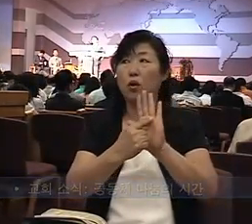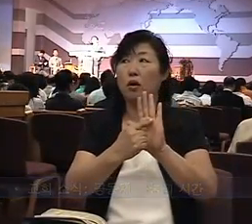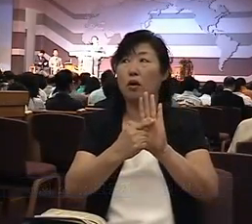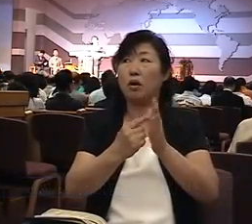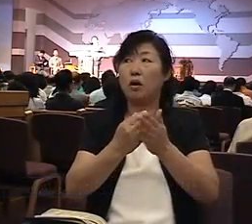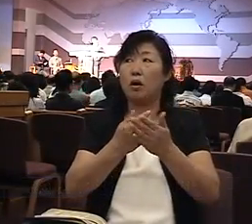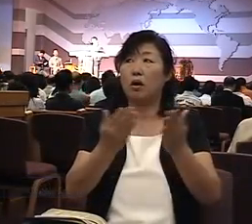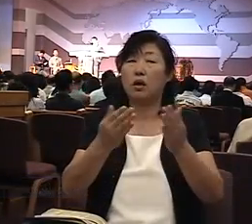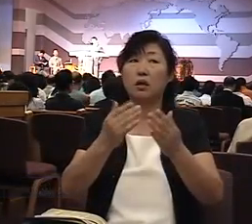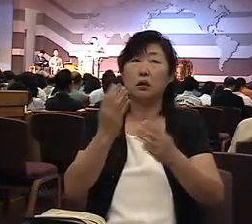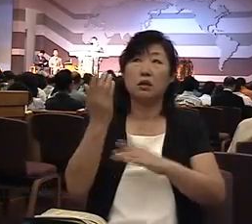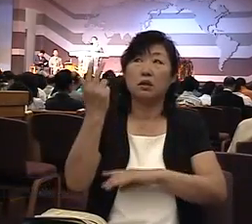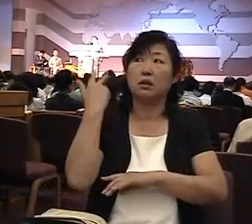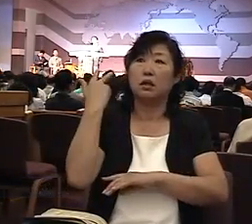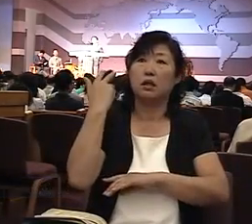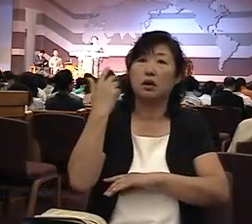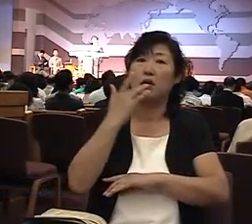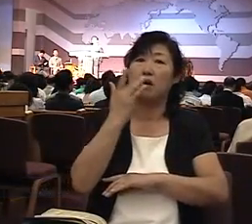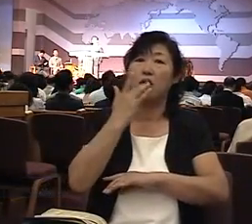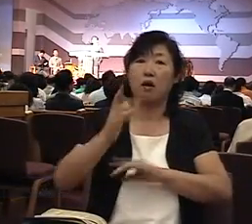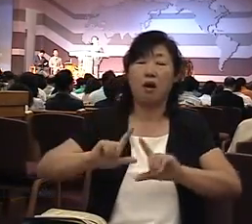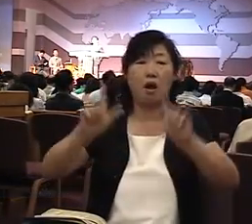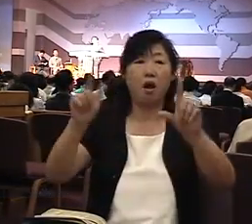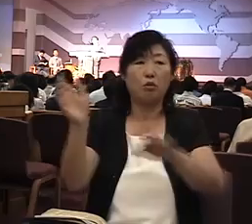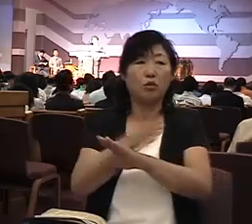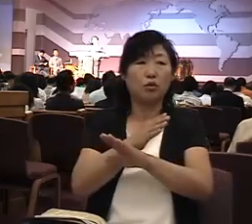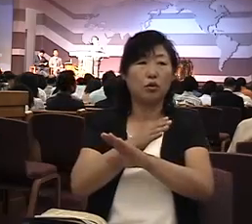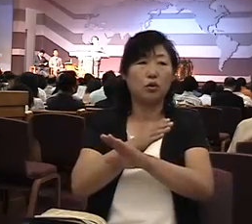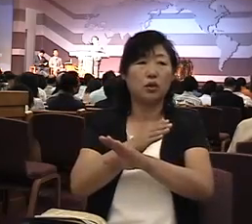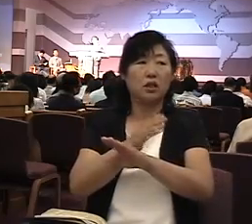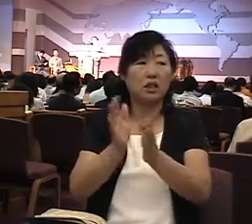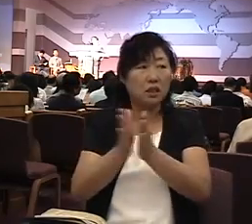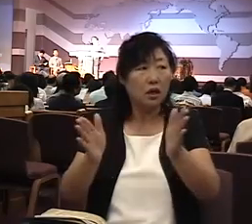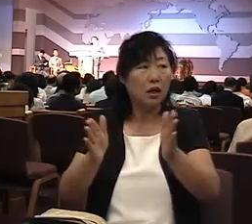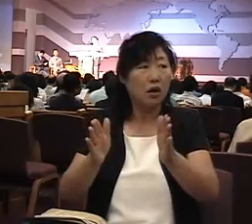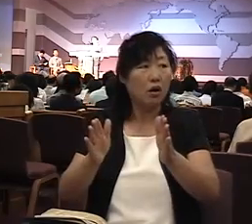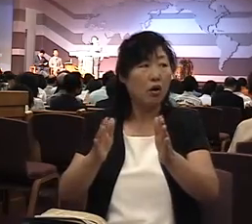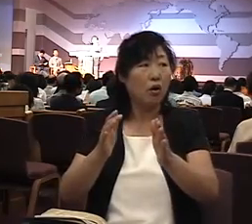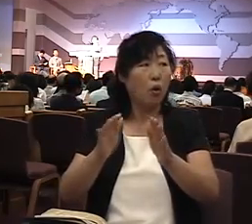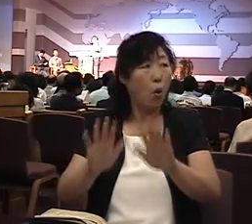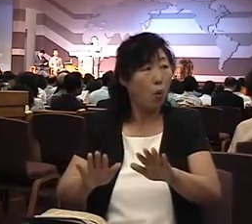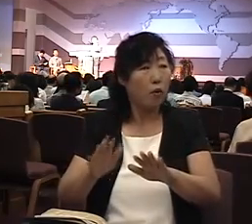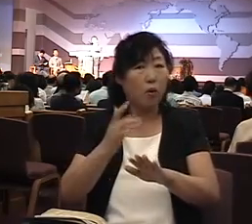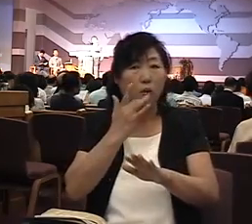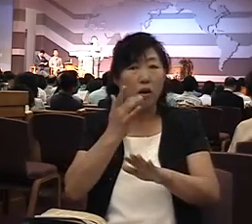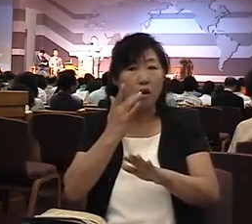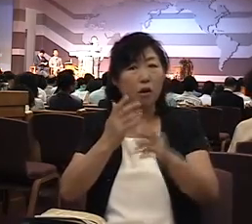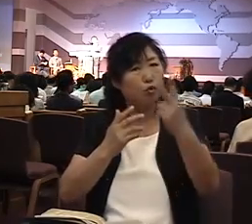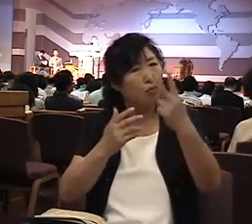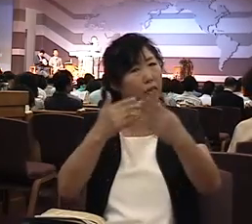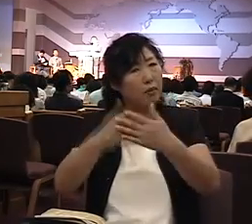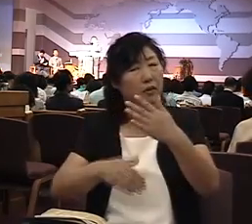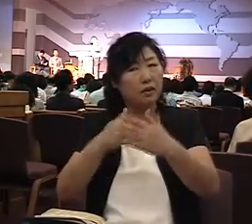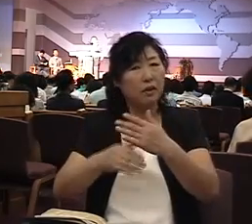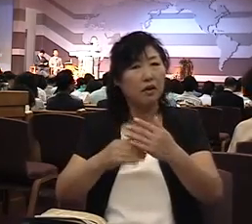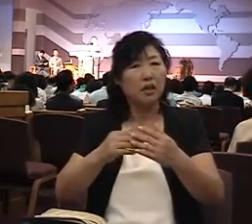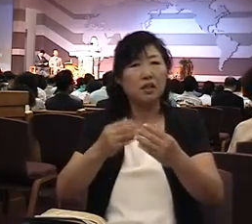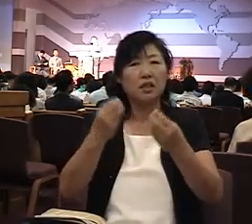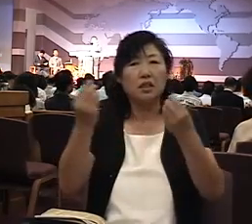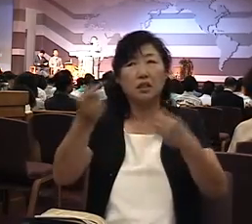화요일부터 시작한 여름 성령 축제, 이제 오는 화요일 그리고 그 다음 화요일 두 번 남겨놓고 있습니다. 오늘 화요일 저녁에는